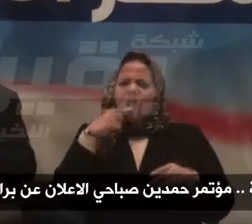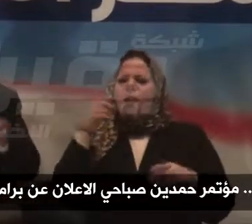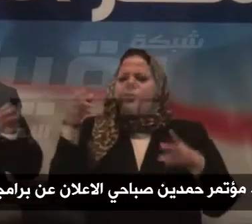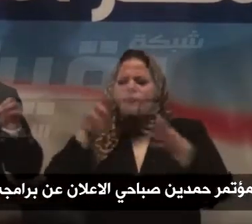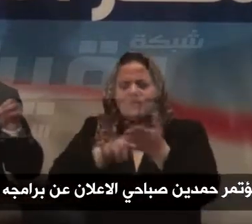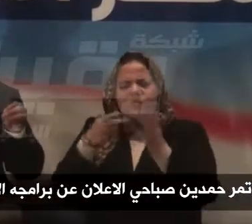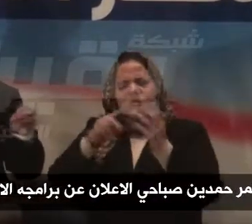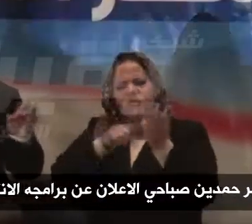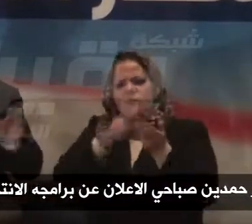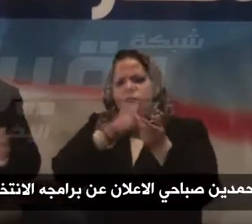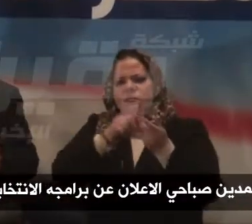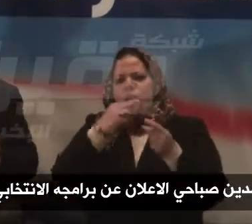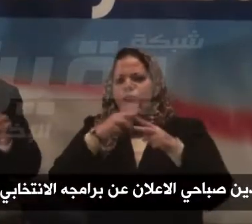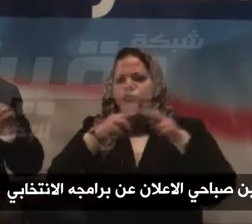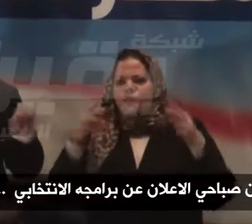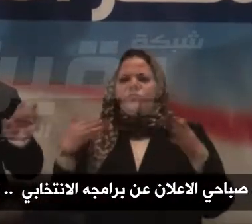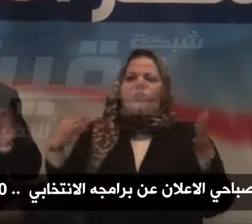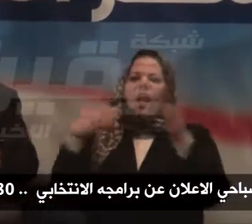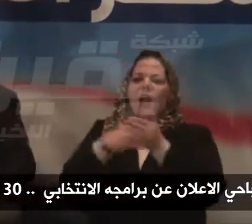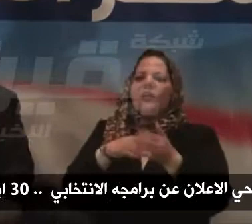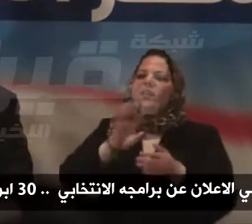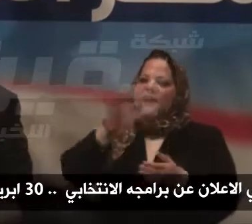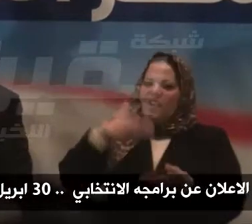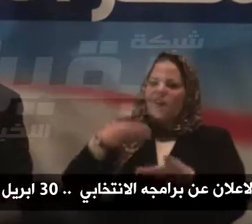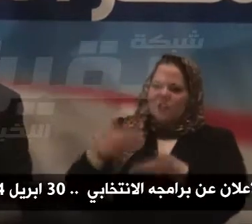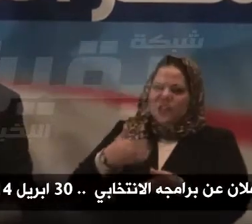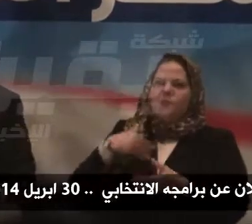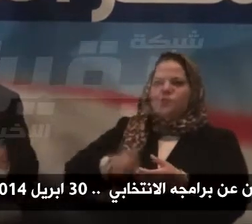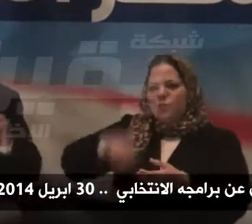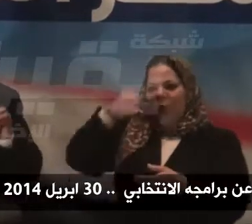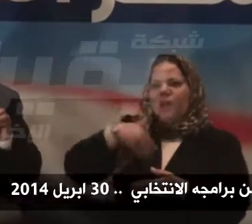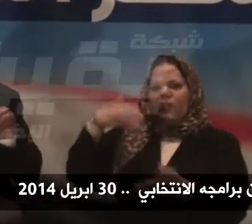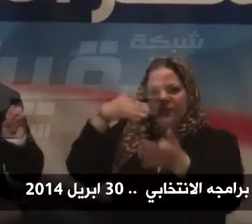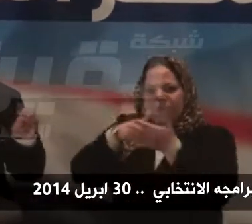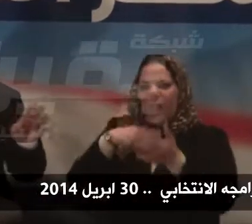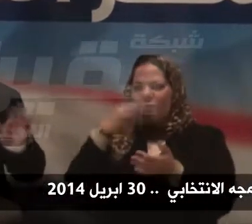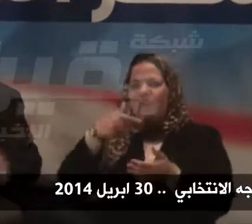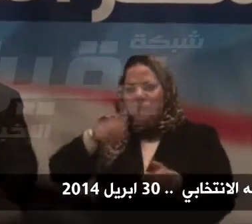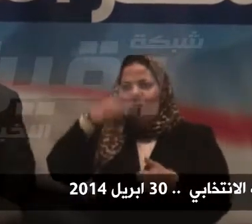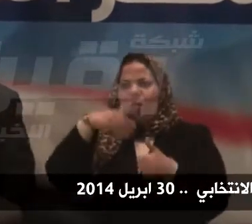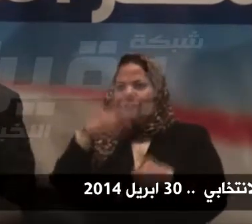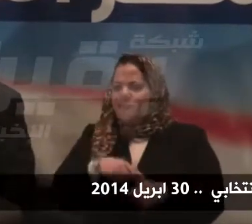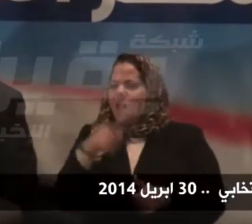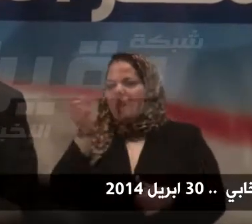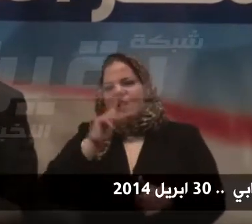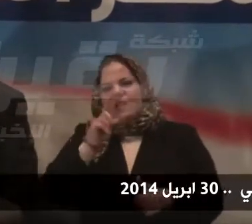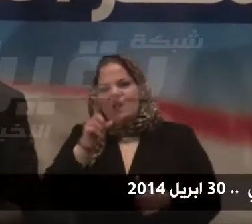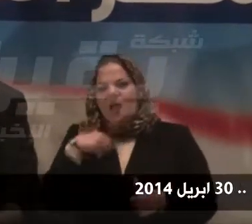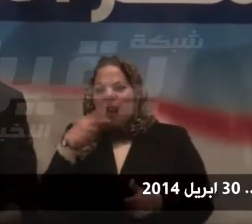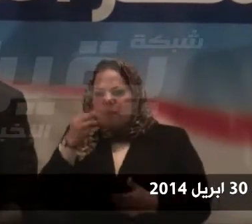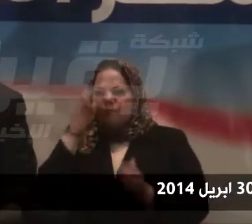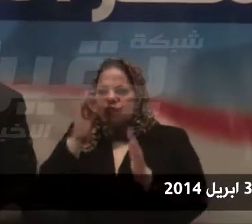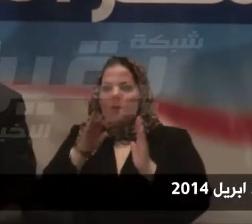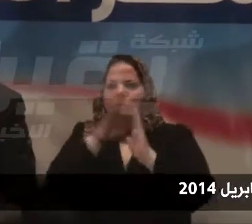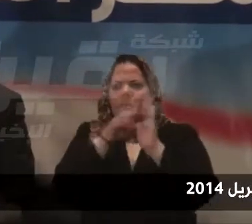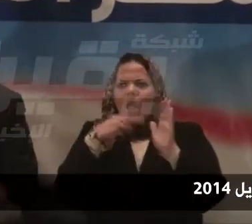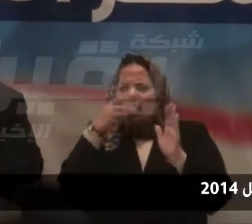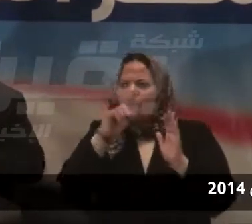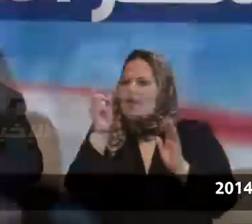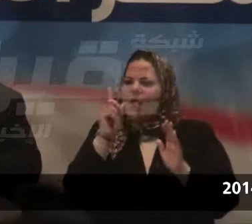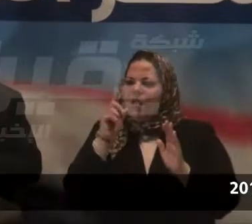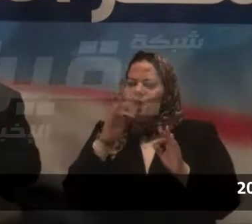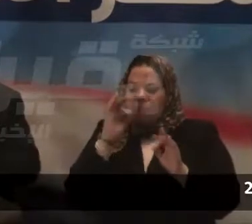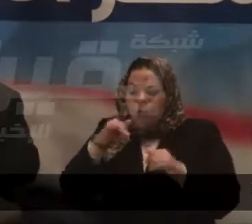صفحة وفي اخر سطر اقول احنا عندنا الحل، بس مش هنقول لكم الحل عشان الحسد. لا،